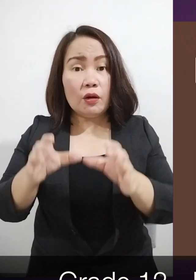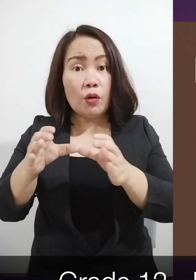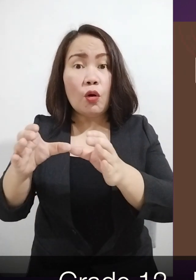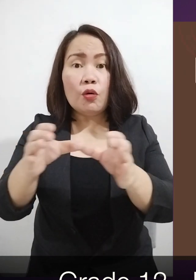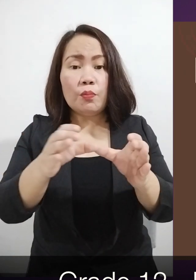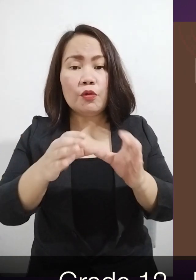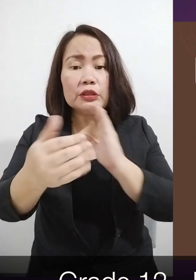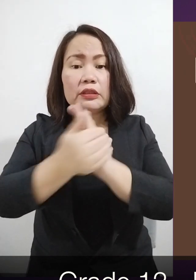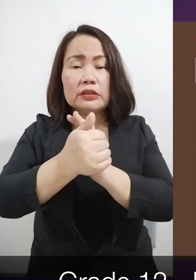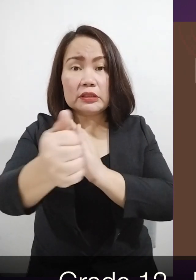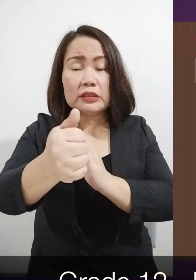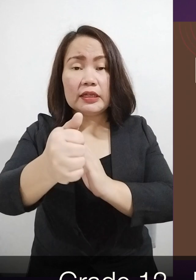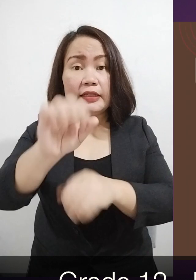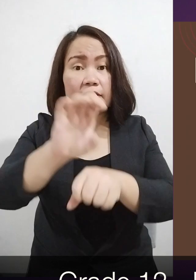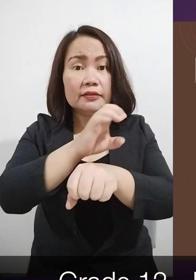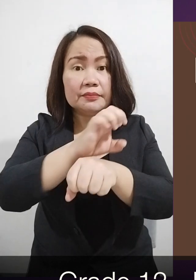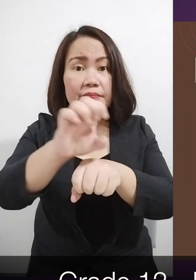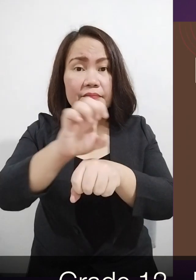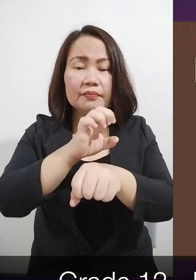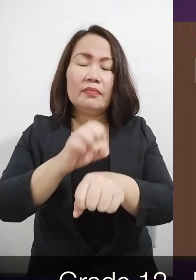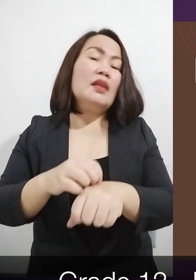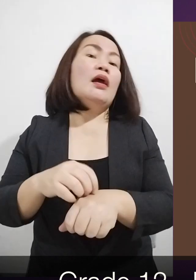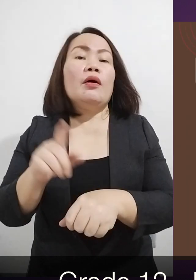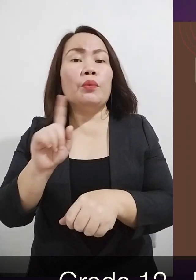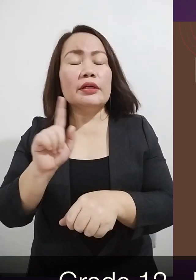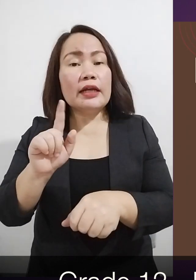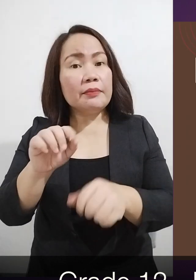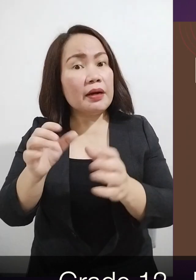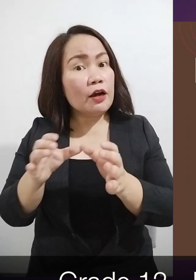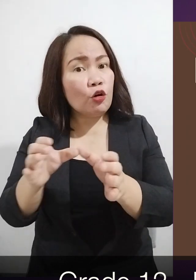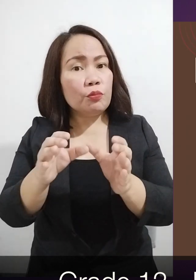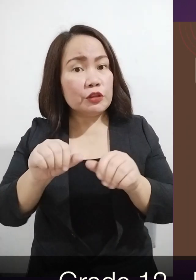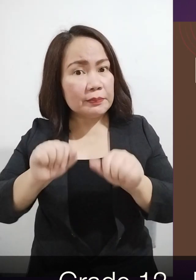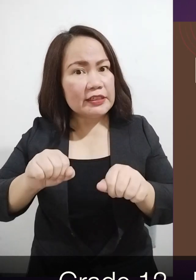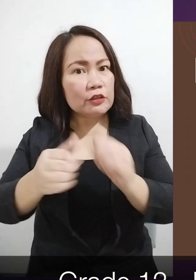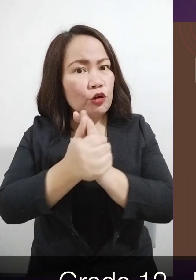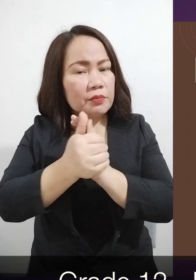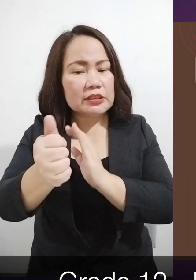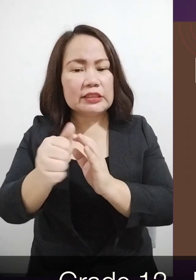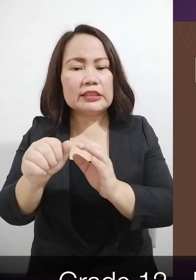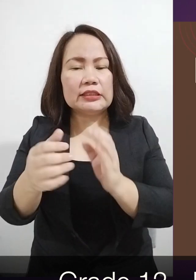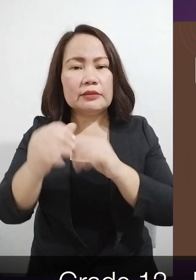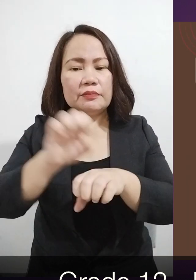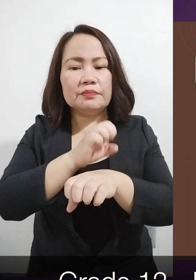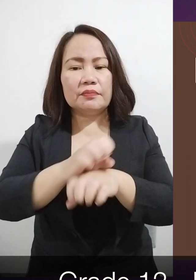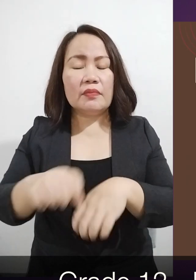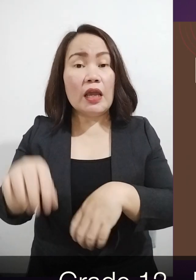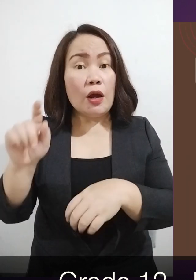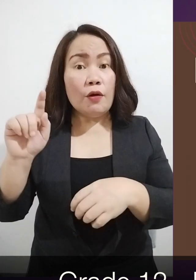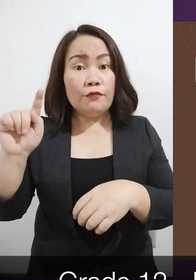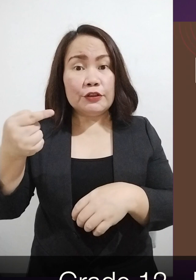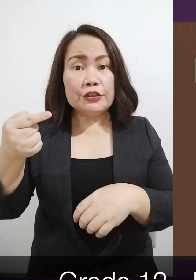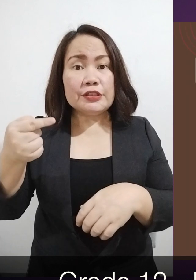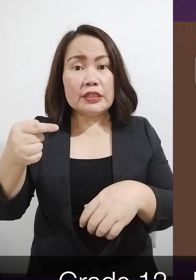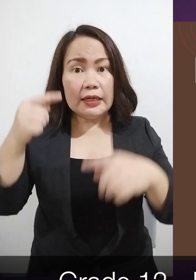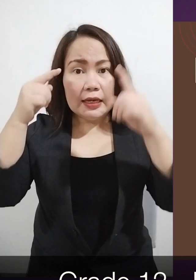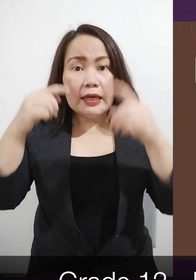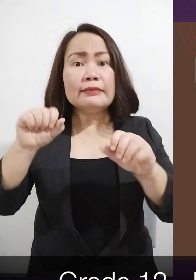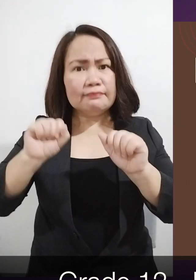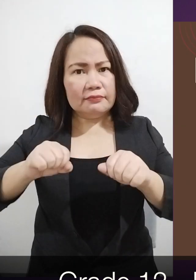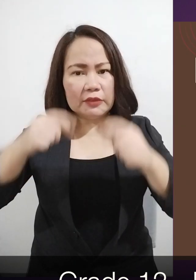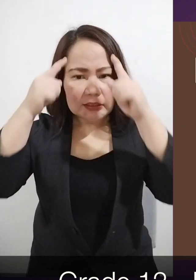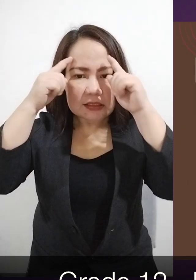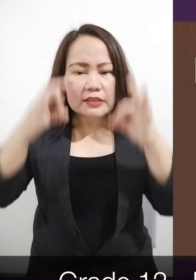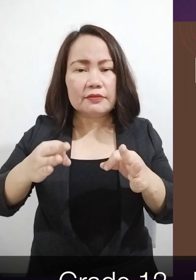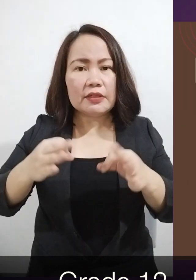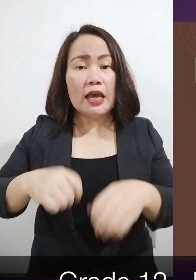Common competencies in entrepreneurship o mga karaniwang kakayahan sa pagnenegosyo. Isa, decisive o mapagpas siya.